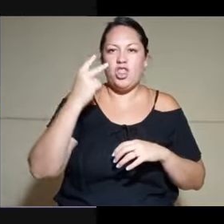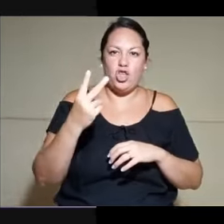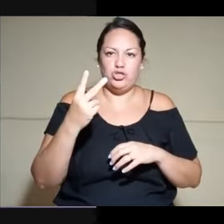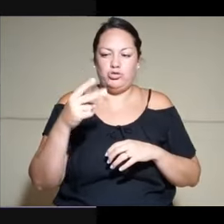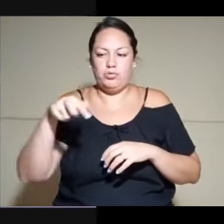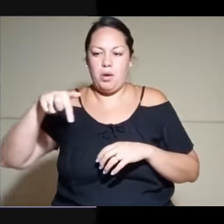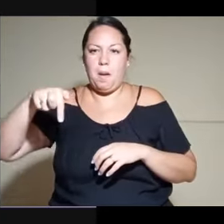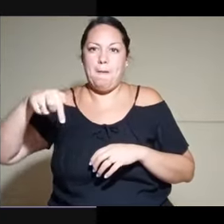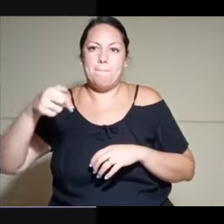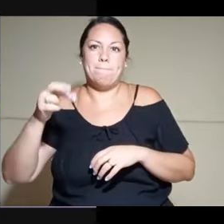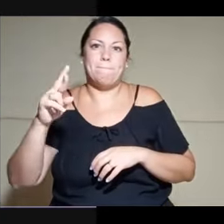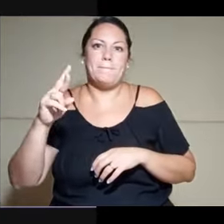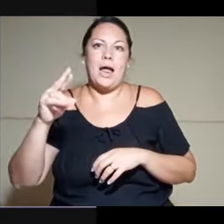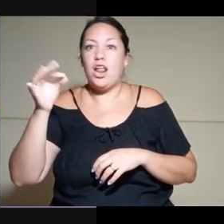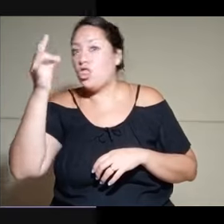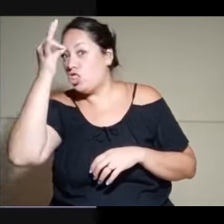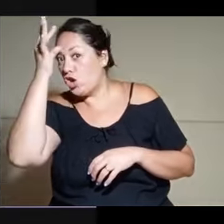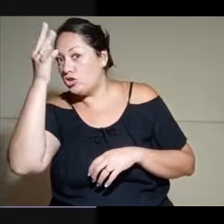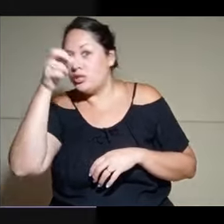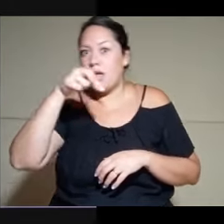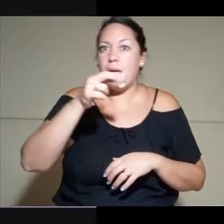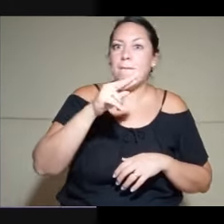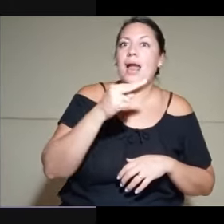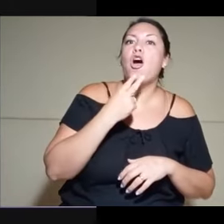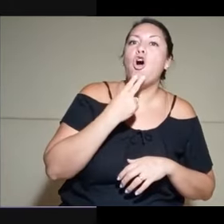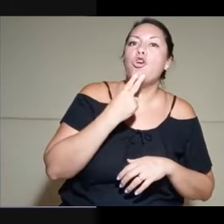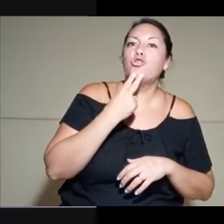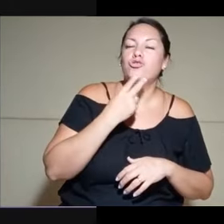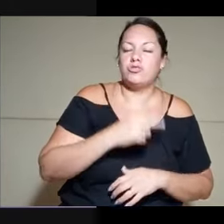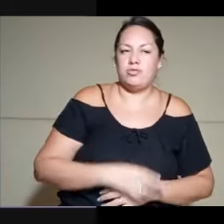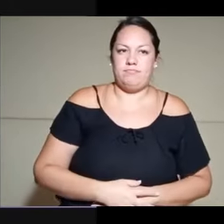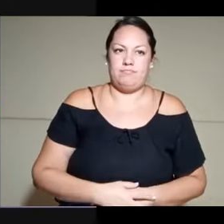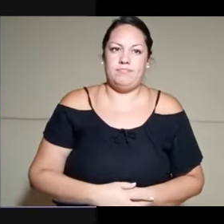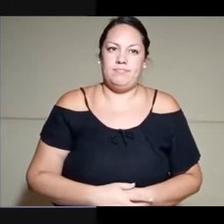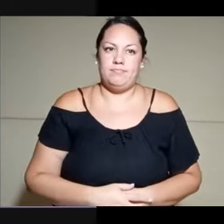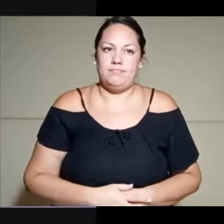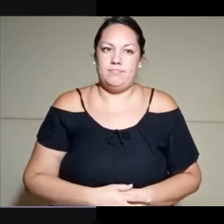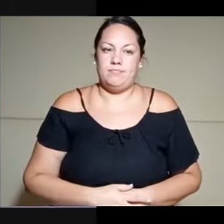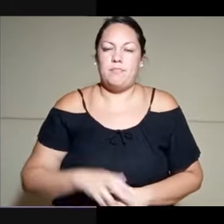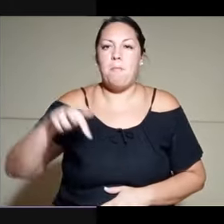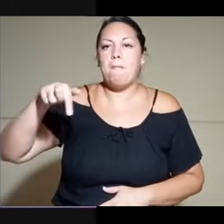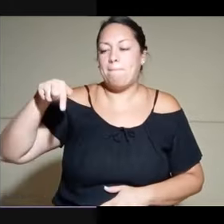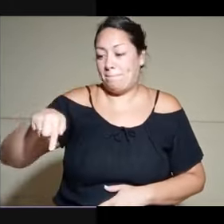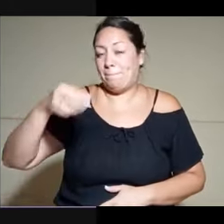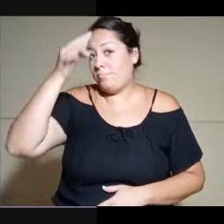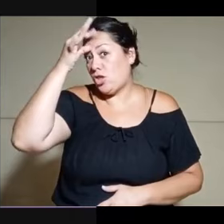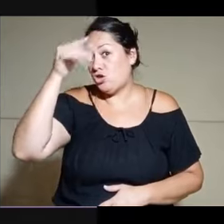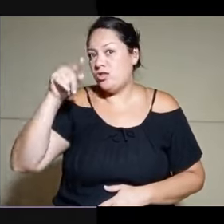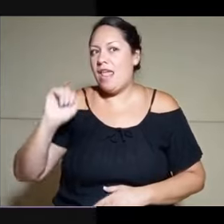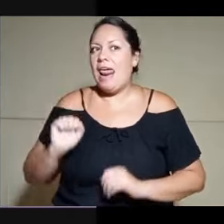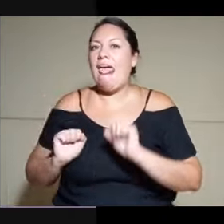craneales, donde los pares craneales que nacen en el bulbo raquídeo son dos, el par 12 y el par